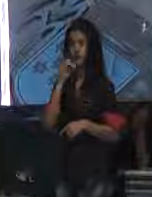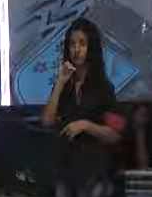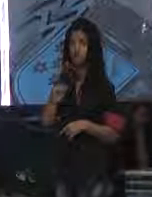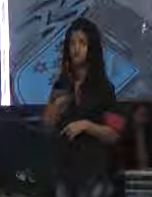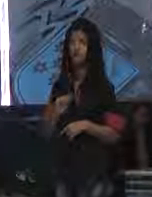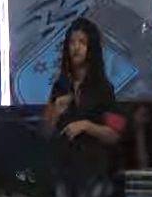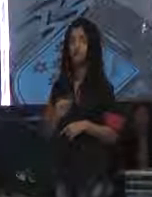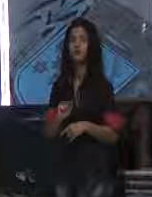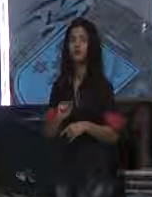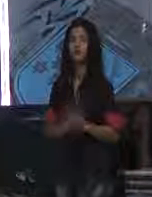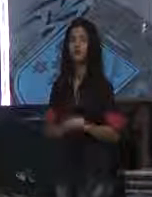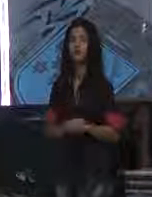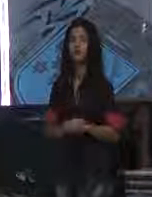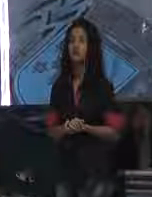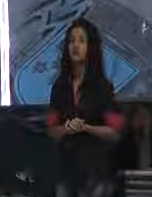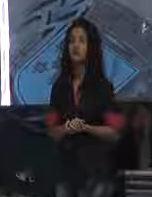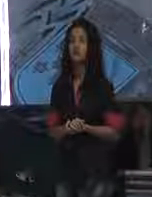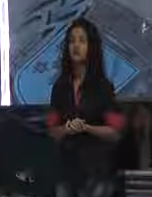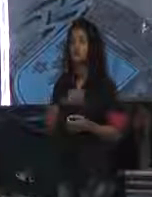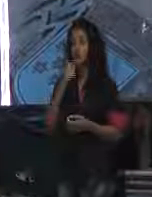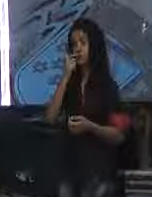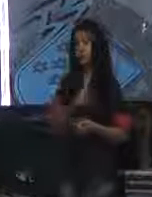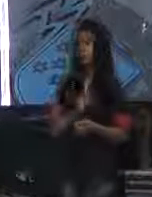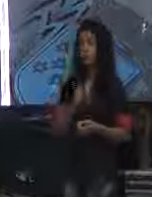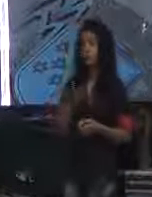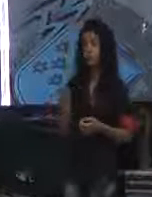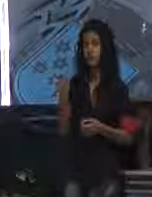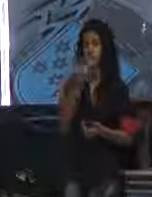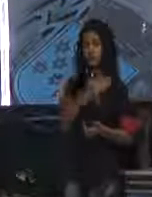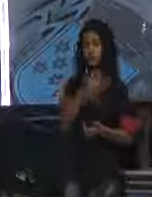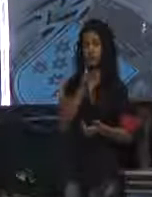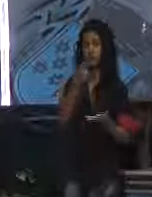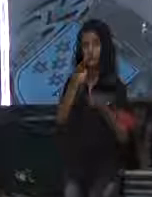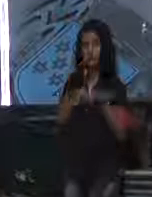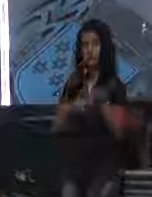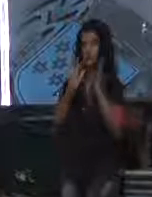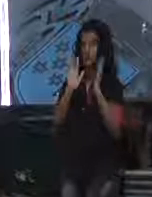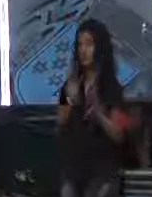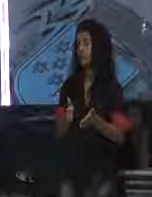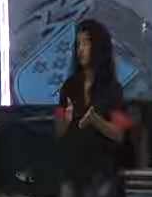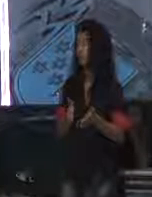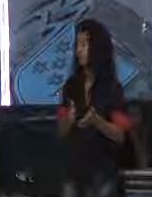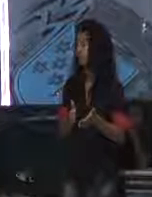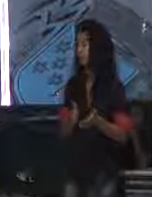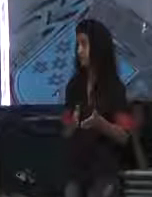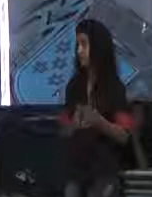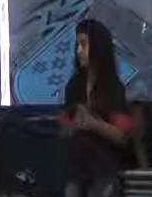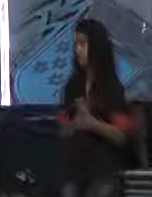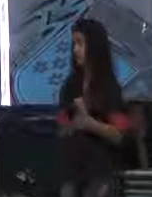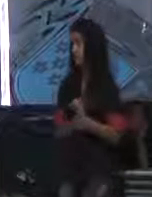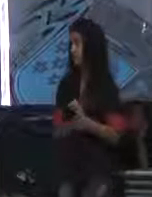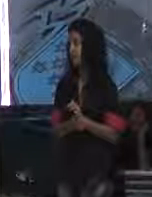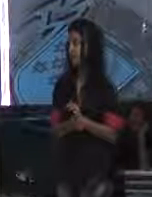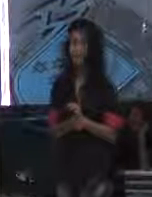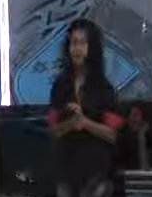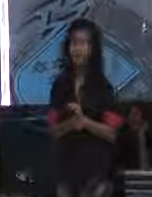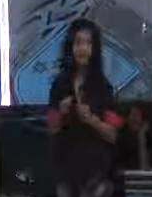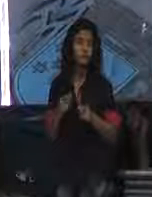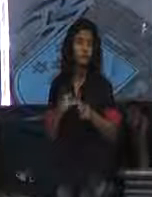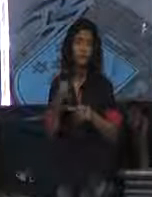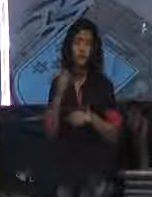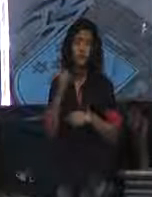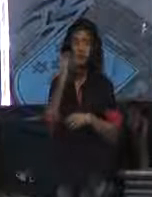quando ele já tem localidade certa e marcada, ele não passa por isso, então tem que rever se não foi a ida para tentar a marcação, no